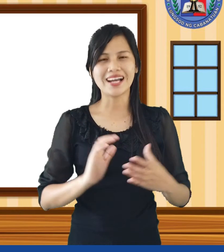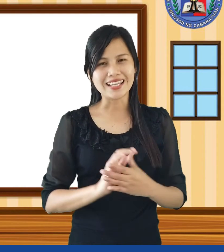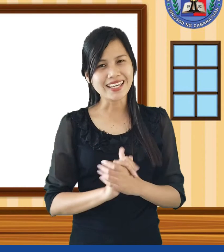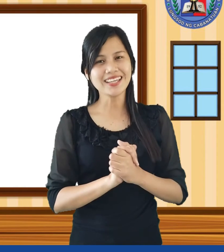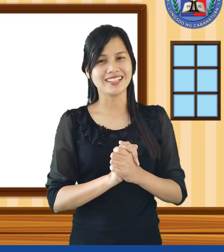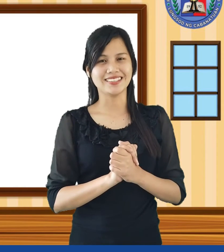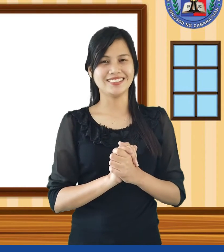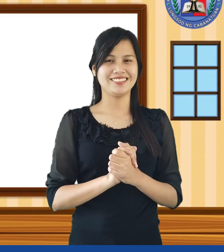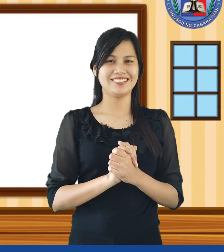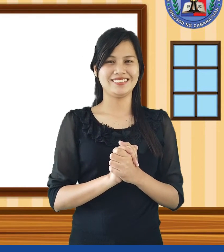Magaling!